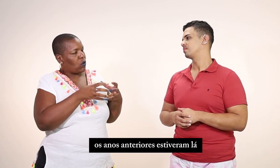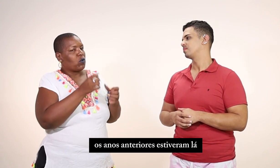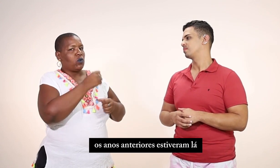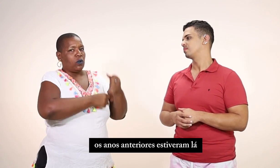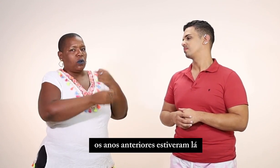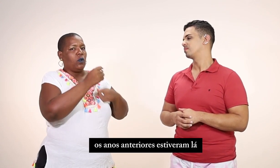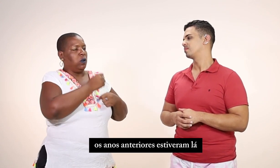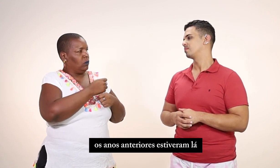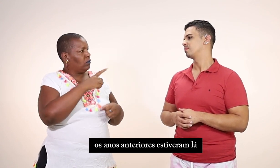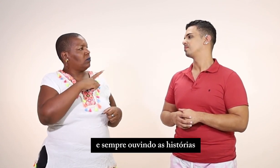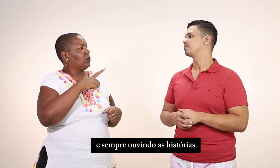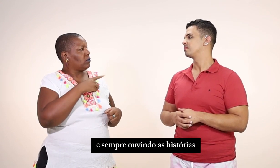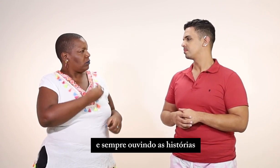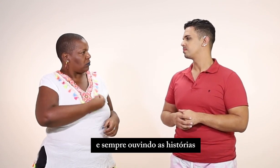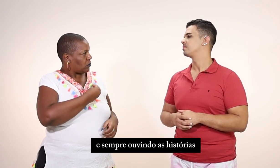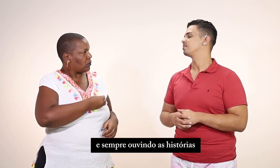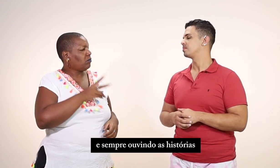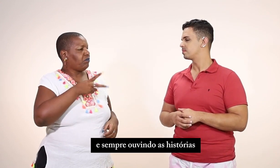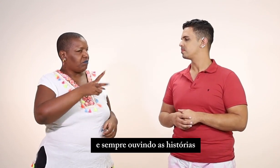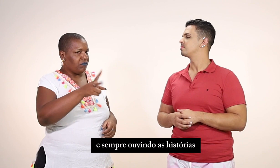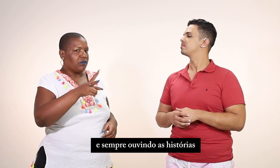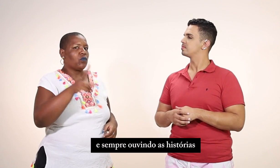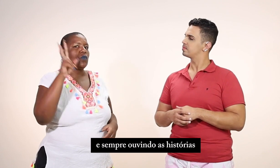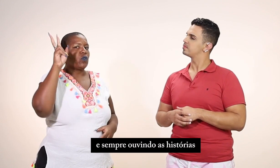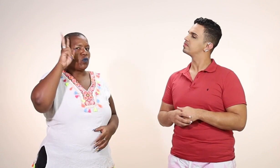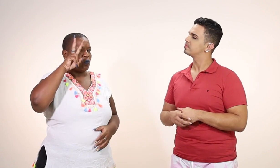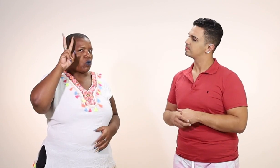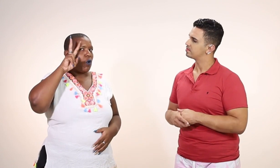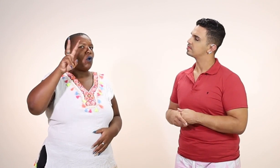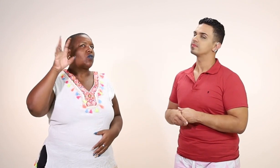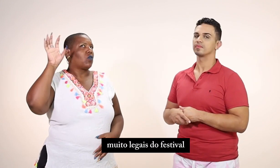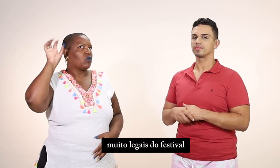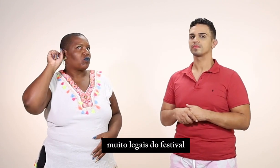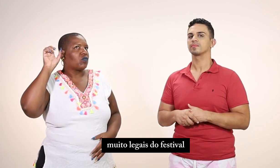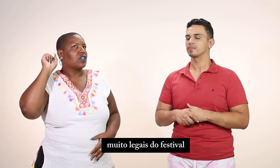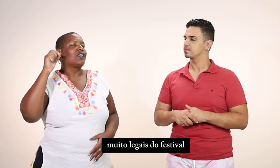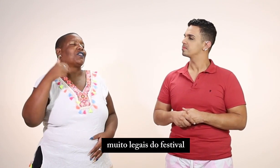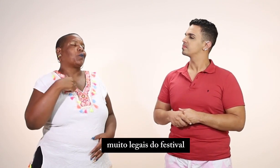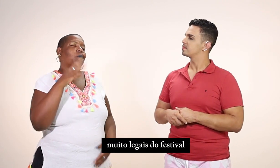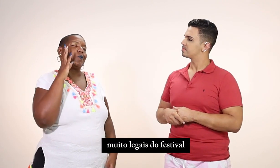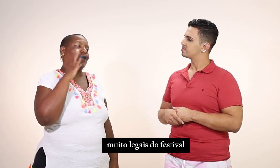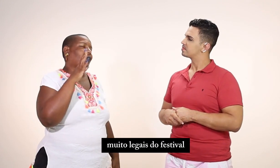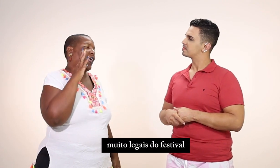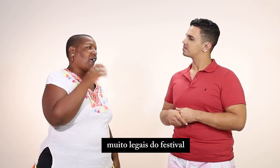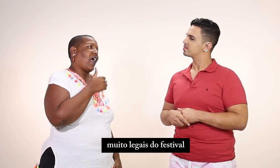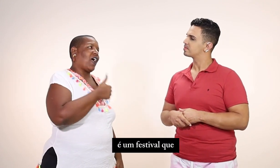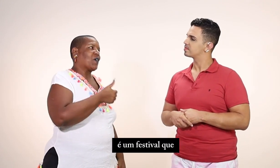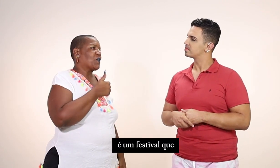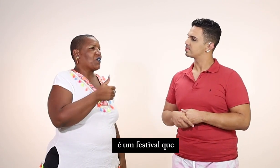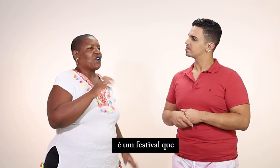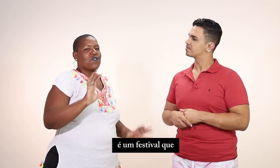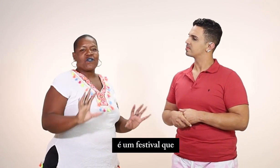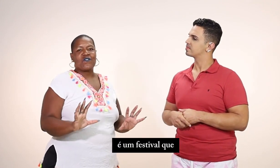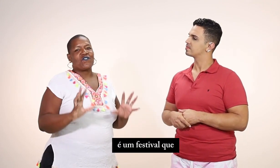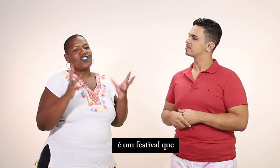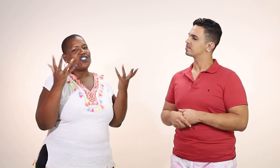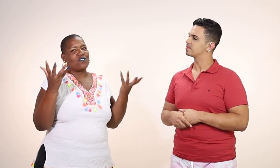anteriores estiveram lá e sempre ouvindo as histórias muito legais do festival. É um festival